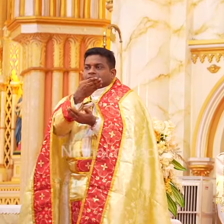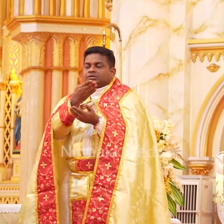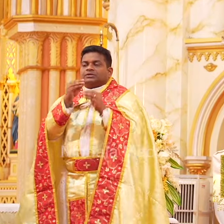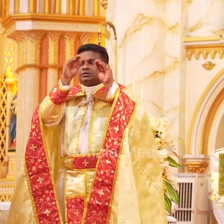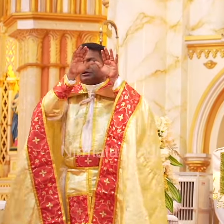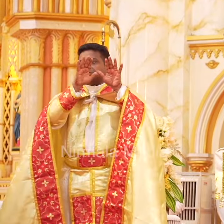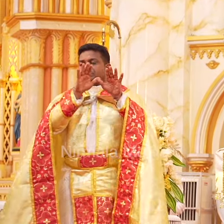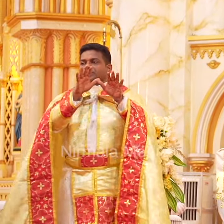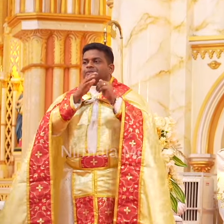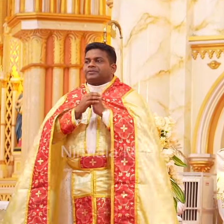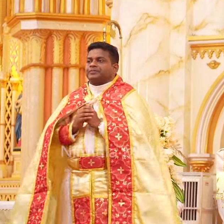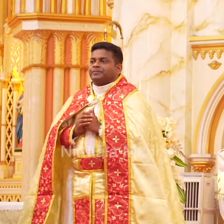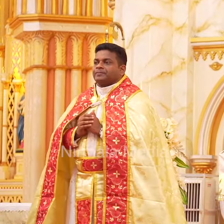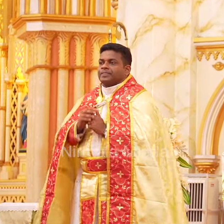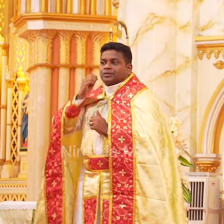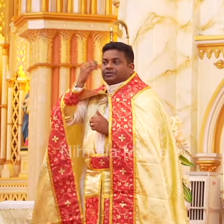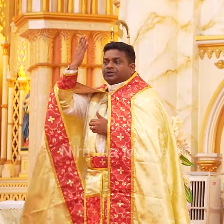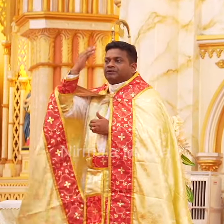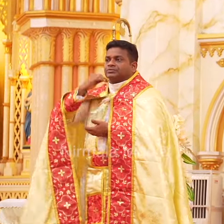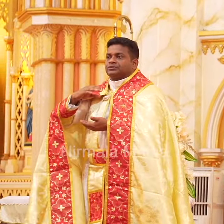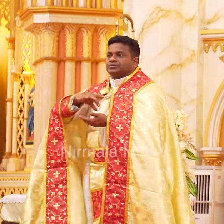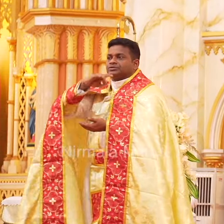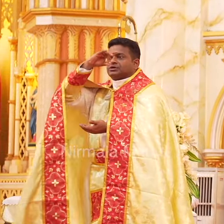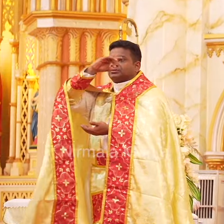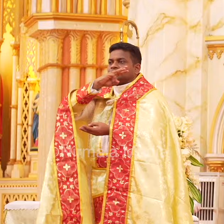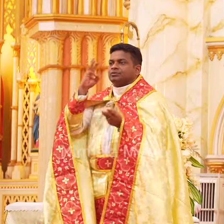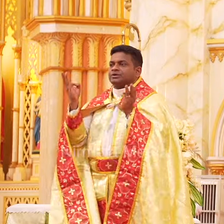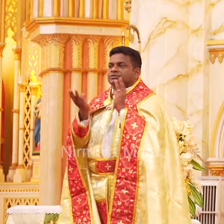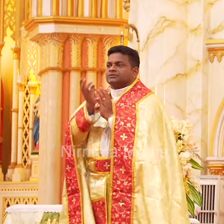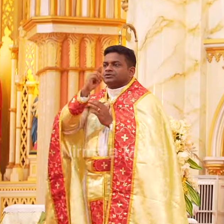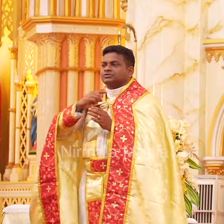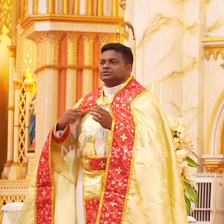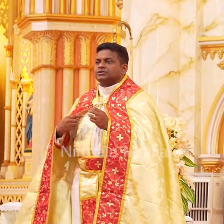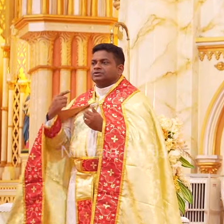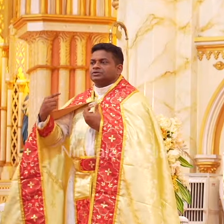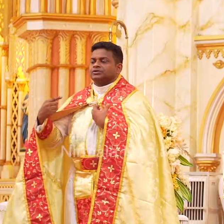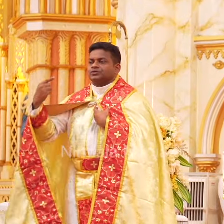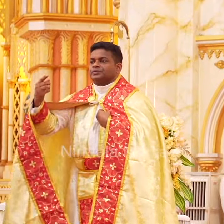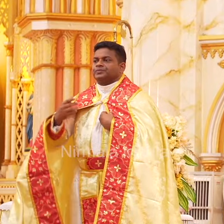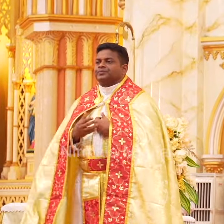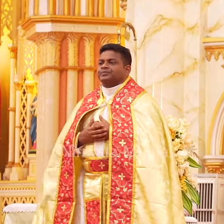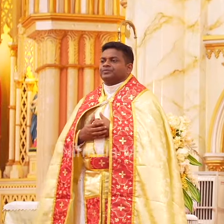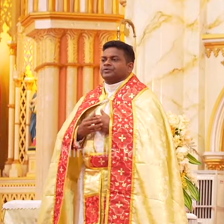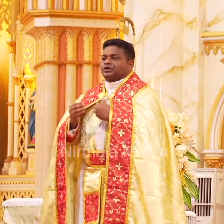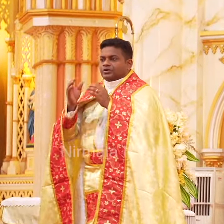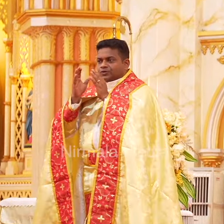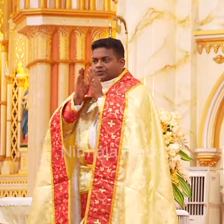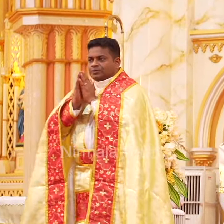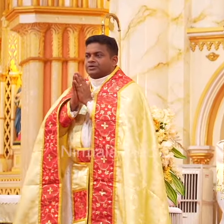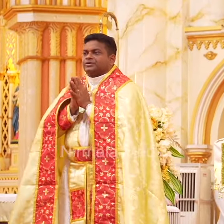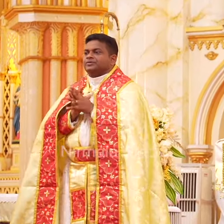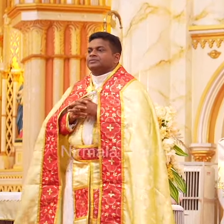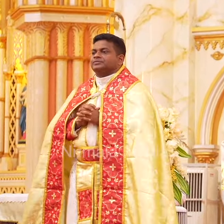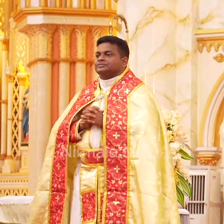കൃപ നൽകണമേ. പിതാവും പുത്രനും പരിശുദ്ധാത്മാവുമായ സർവേശ്വര എന്നേക്കും.